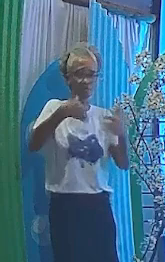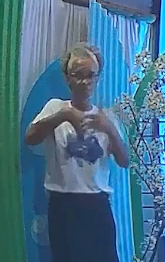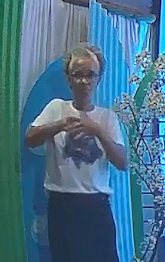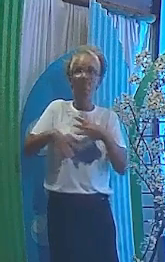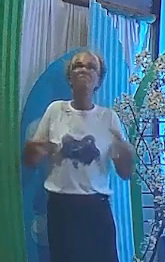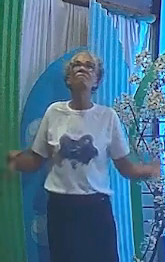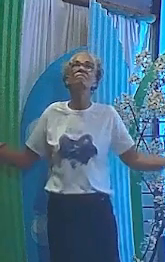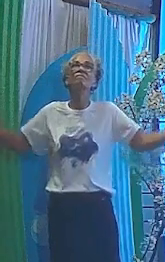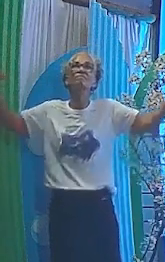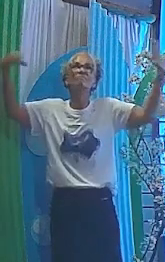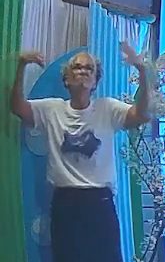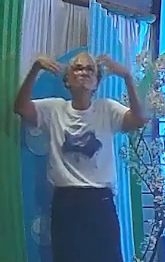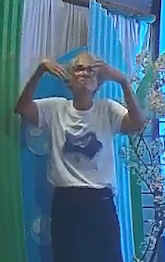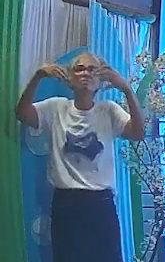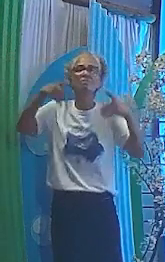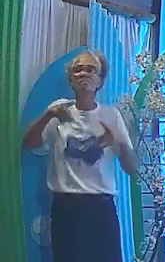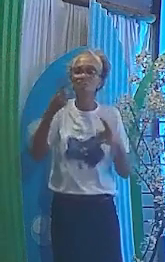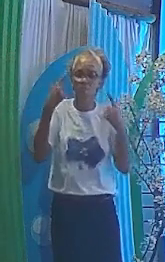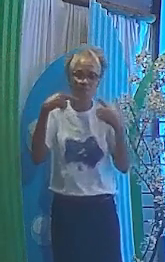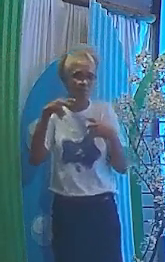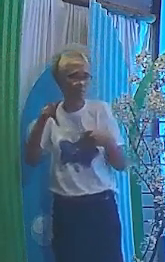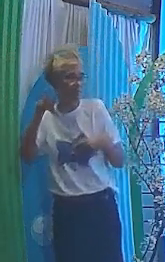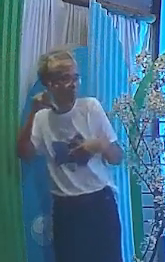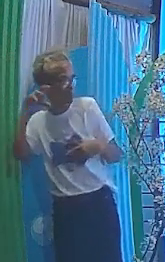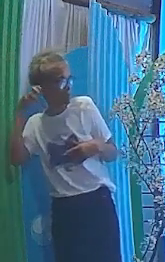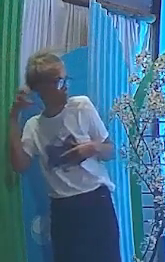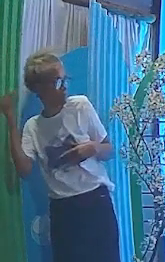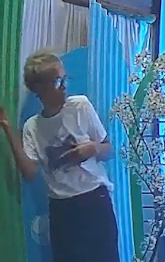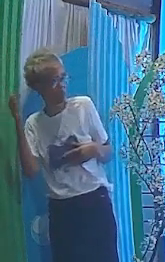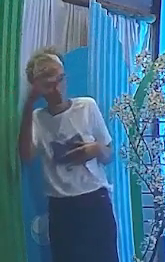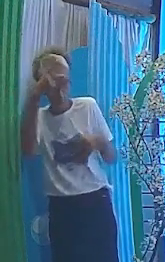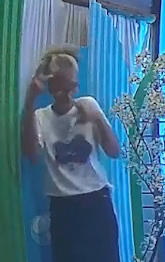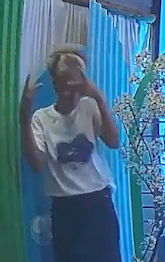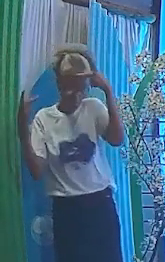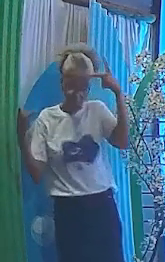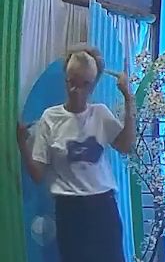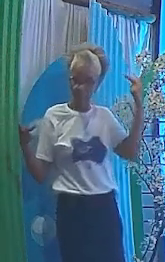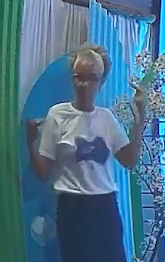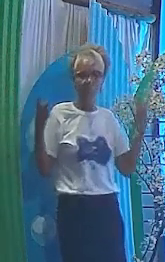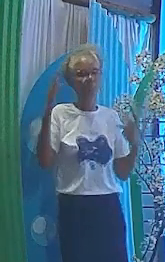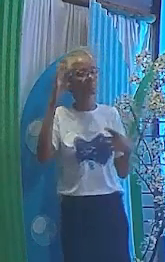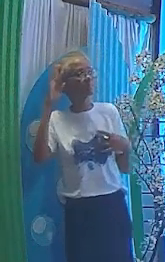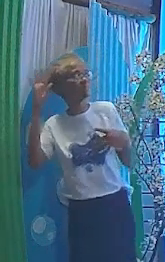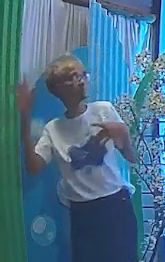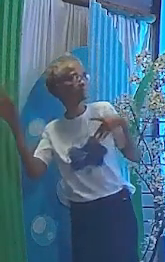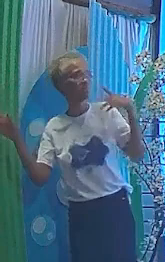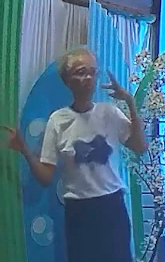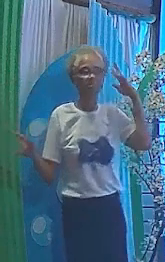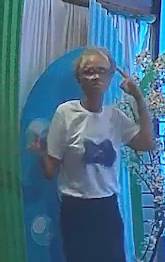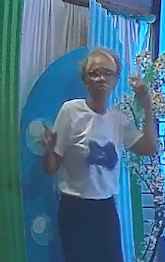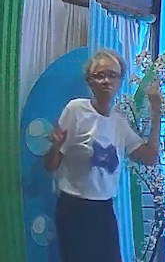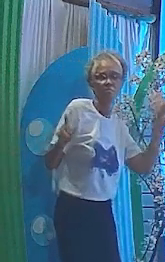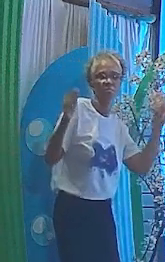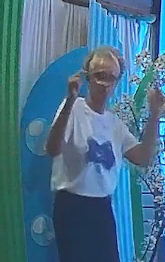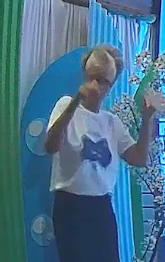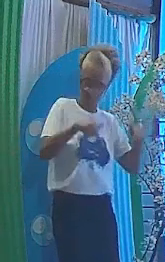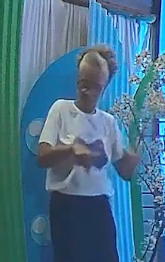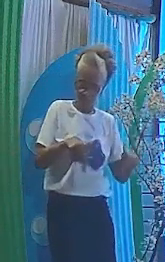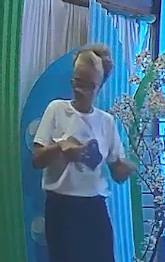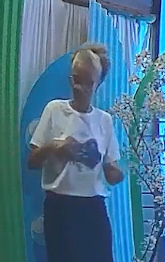baleia jubarte, a gente vai ter a oportunidade de ouvir artistas, intelectuais, pensadores e pensadoras do nosso tempo,